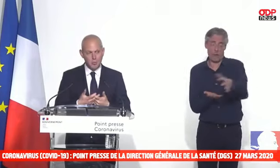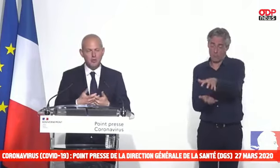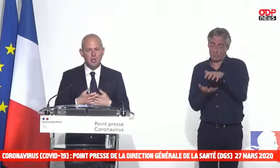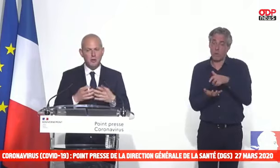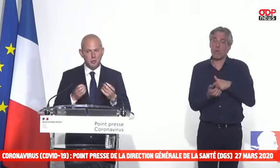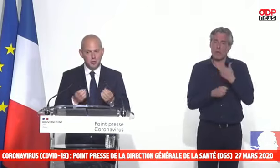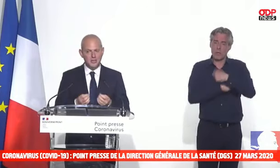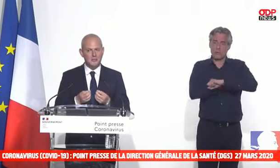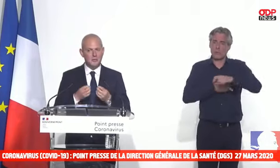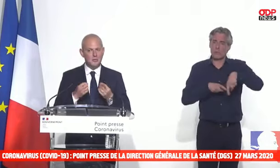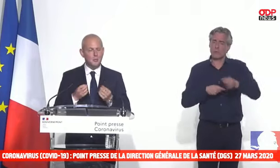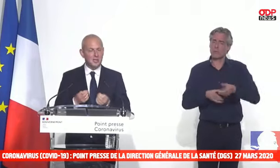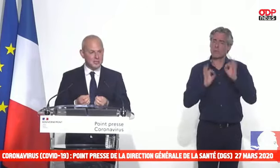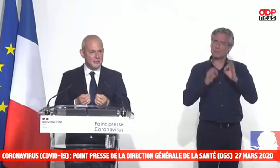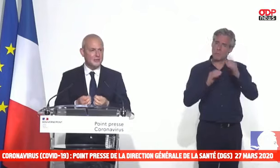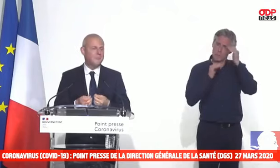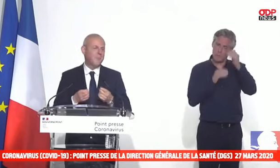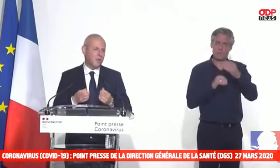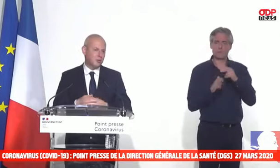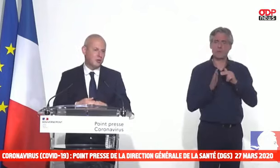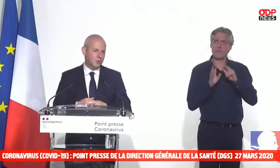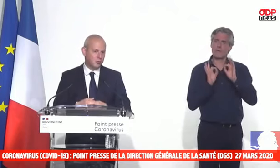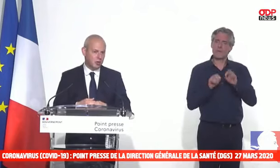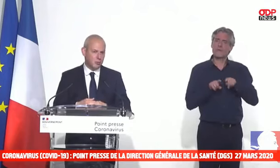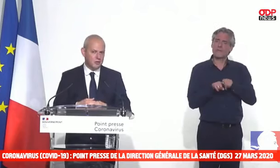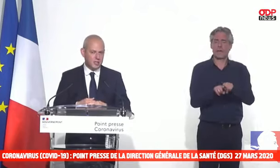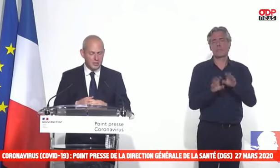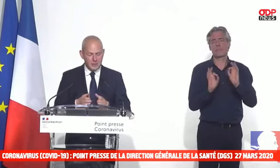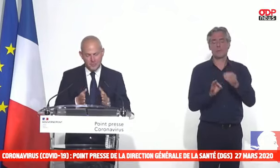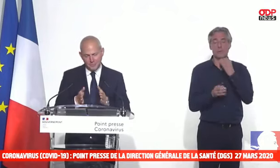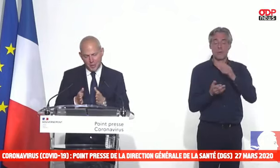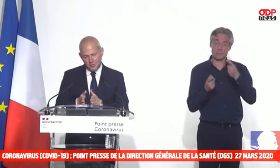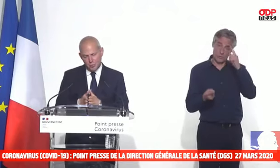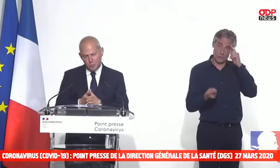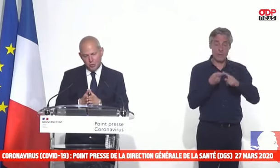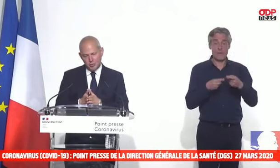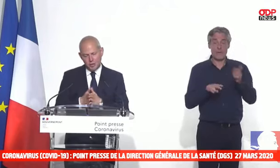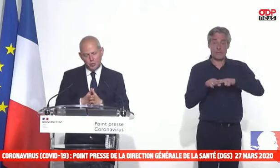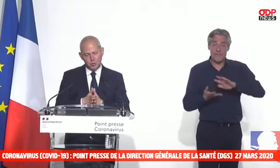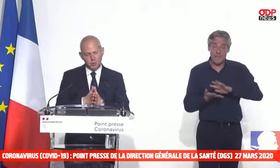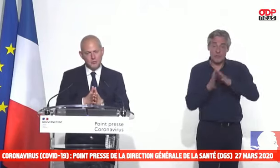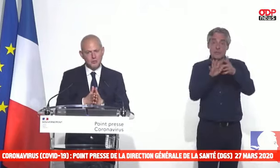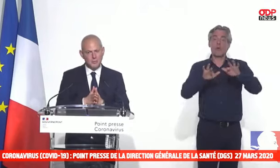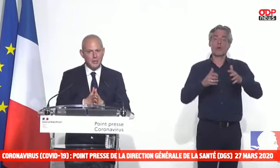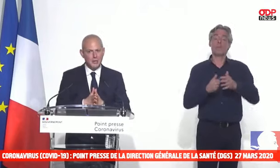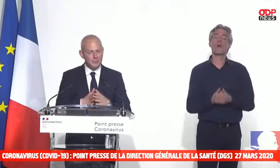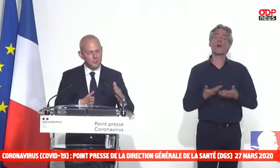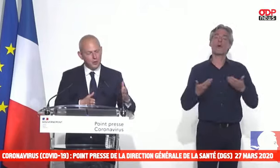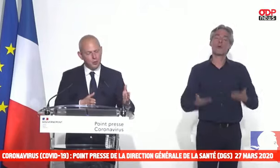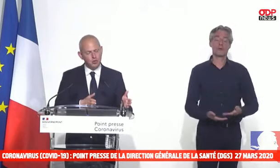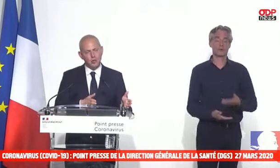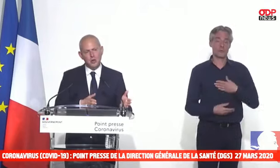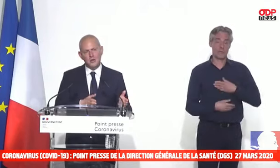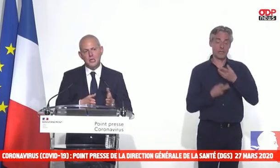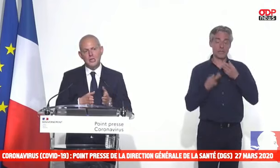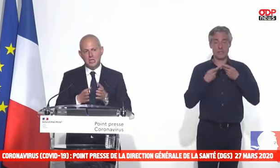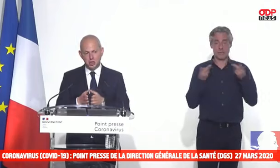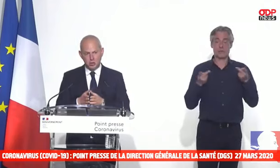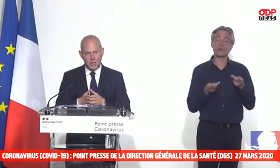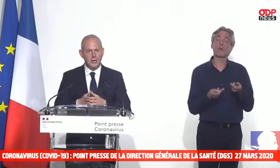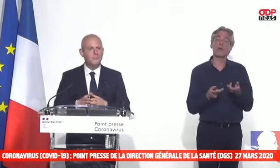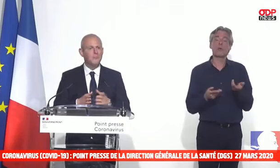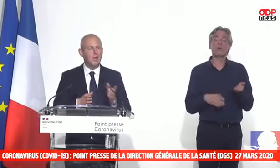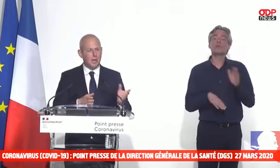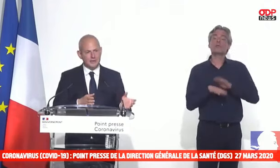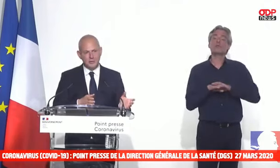la semaine prochaine, va nous donner des informations précises sur l'évolution de la mortalité. Et vous pourrez noter qu'aujourd'hui, je vous ai parlé d'une surmortalité